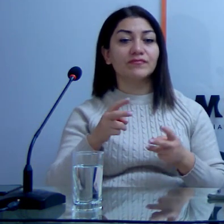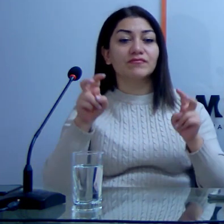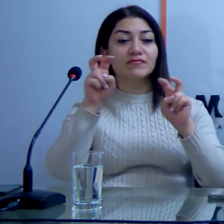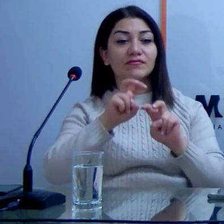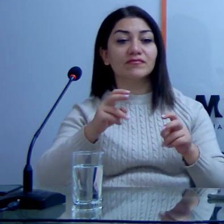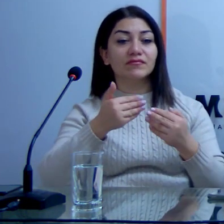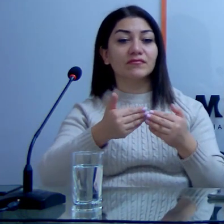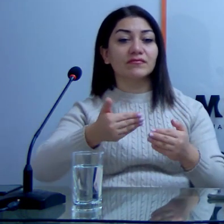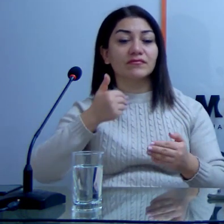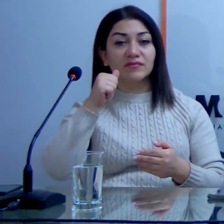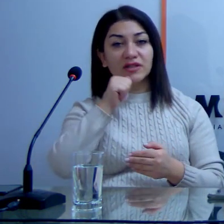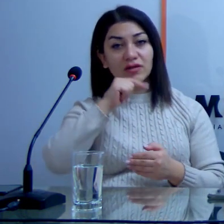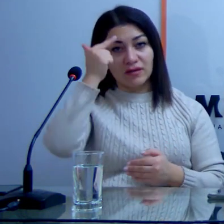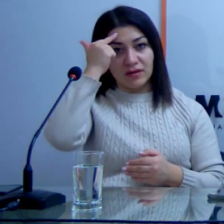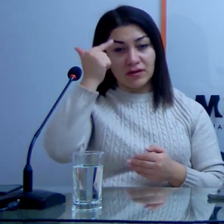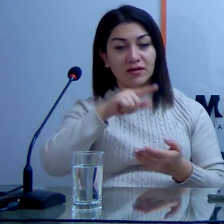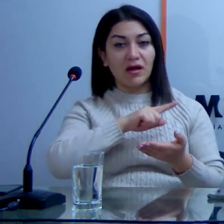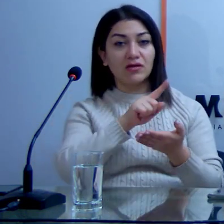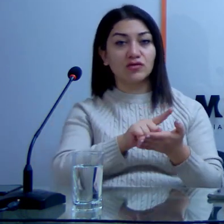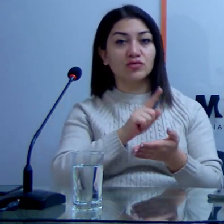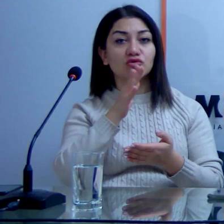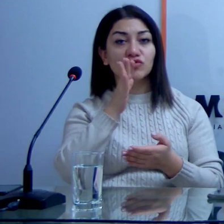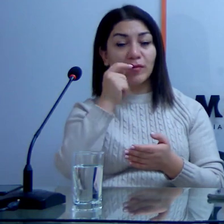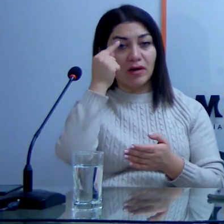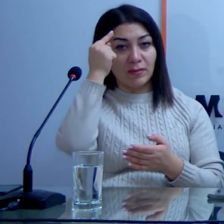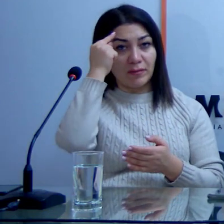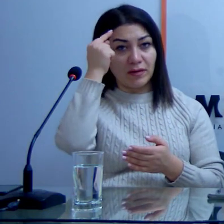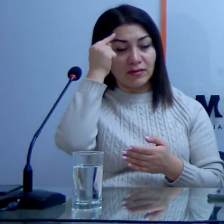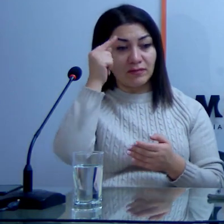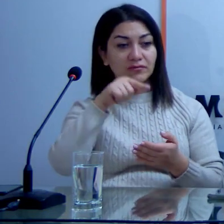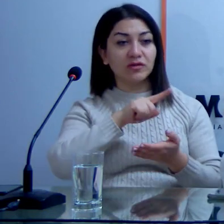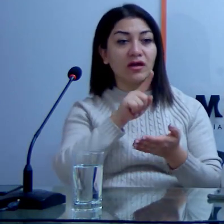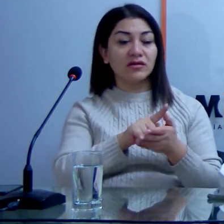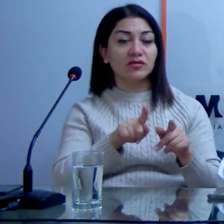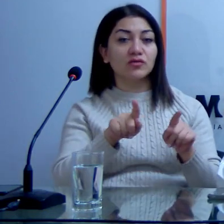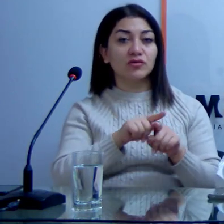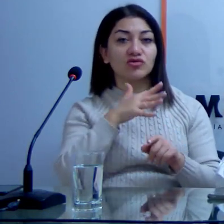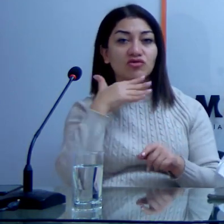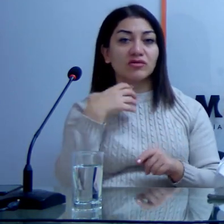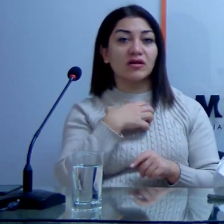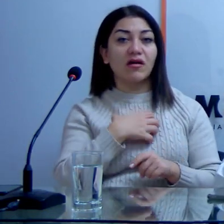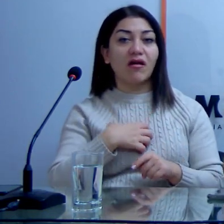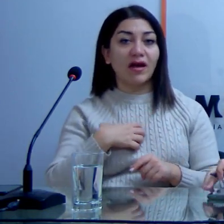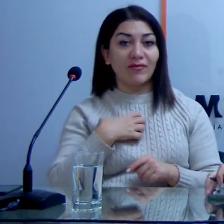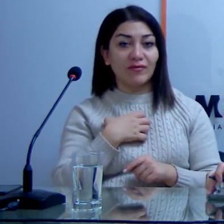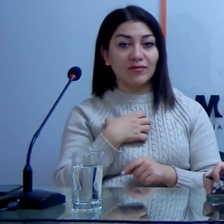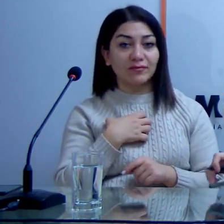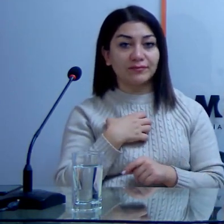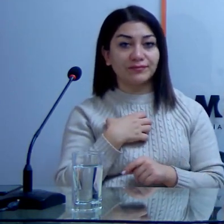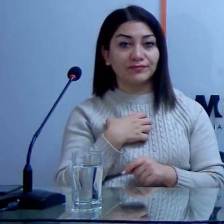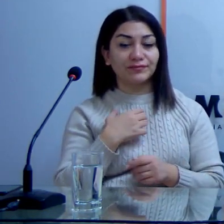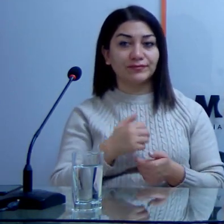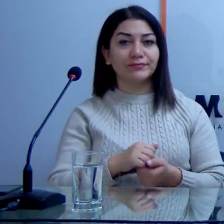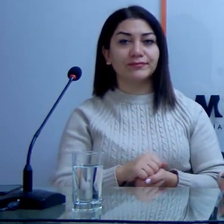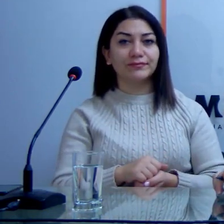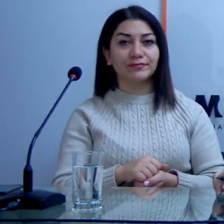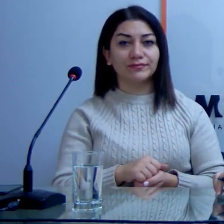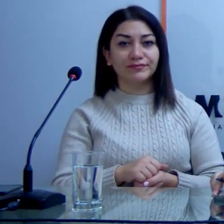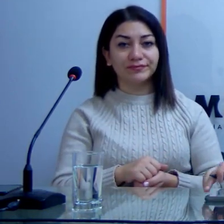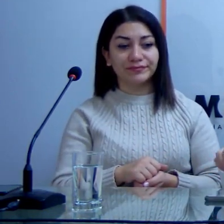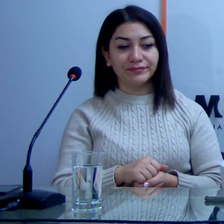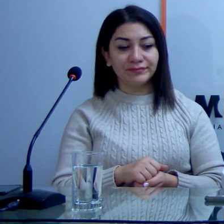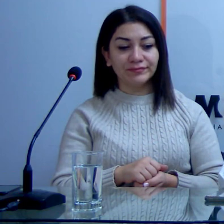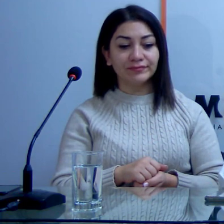հետազոտությունը փորձագիտական հարցումների ժամանակ վարձեցինք, որ այս հարցն էլ է շատ կարևոր ուսումնասիրել, որովհետեւ